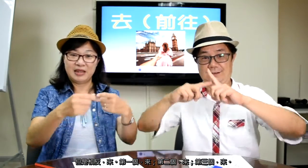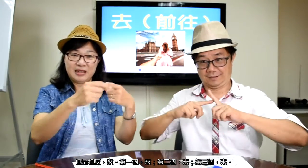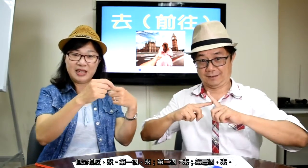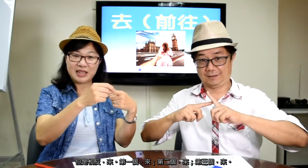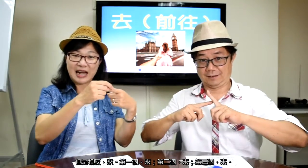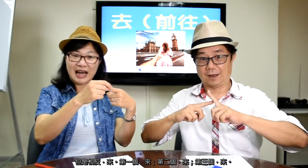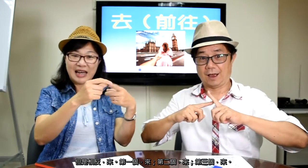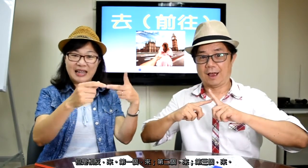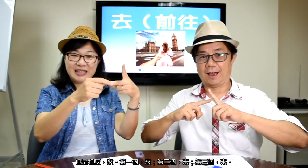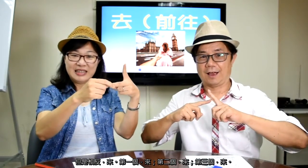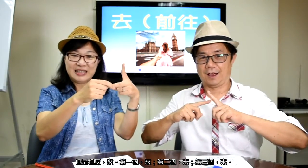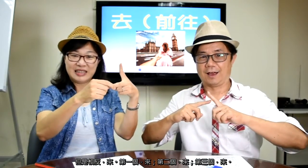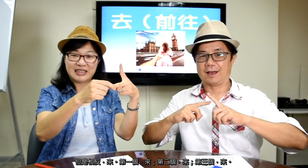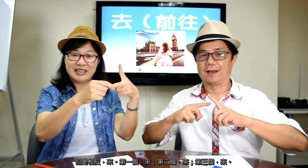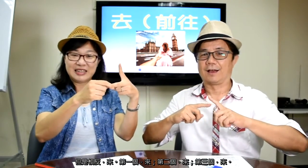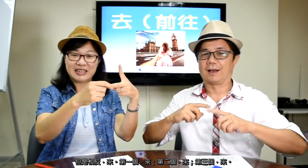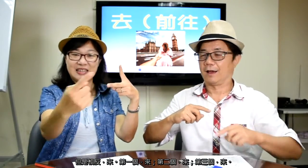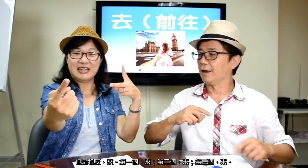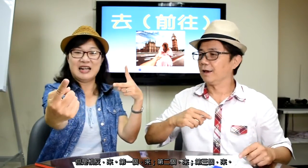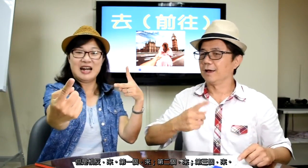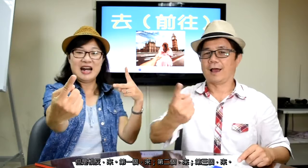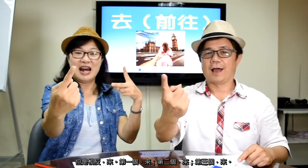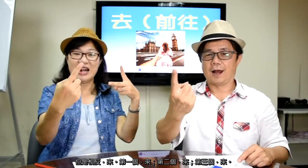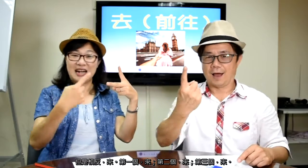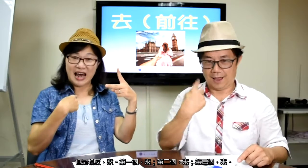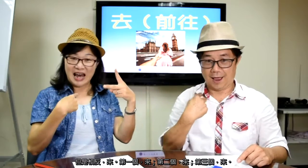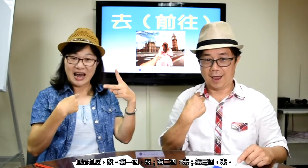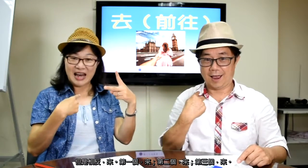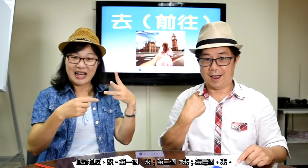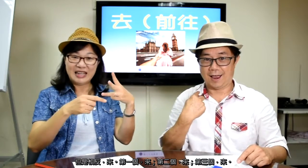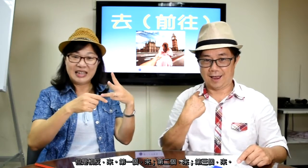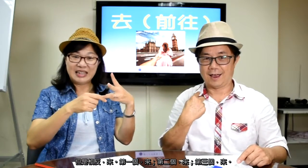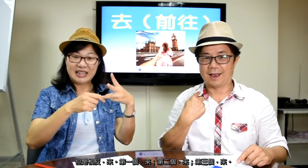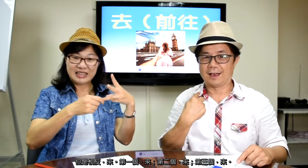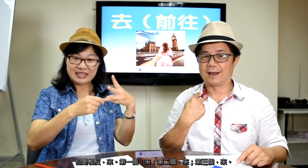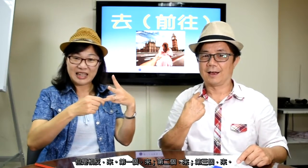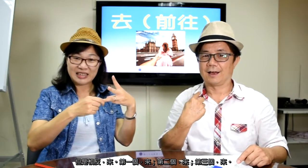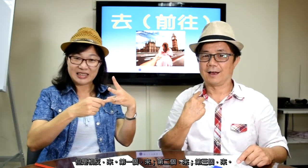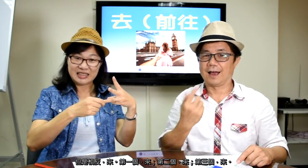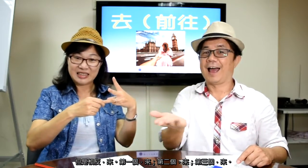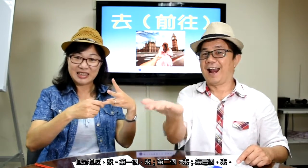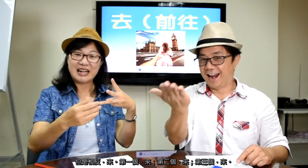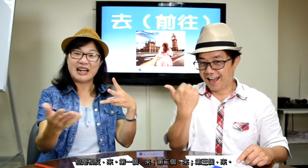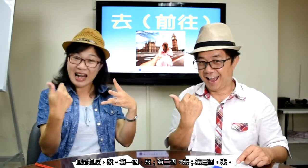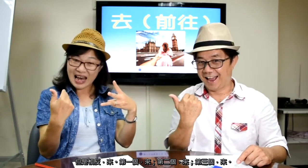第一个来，第二个来， 第三个，